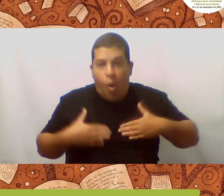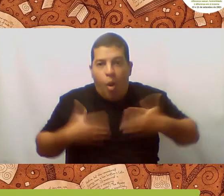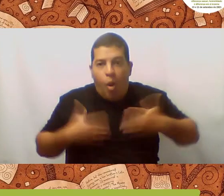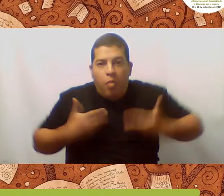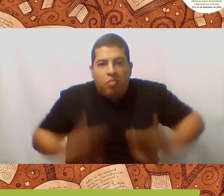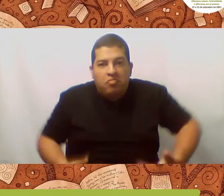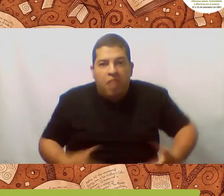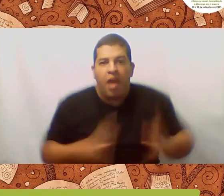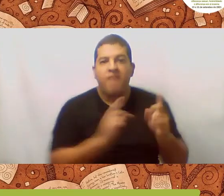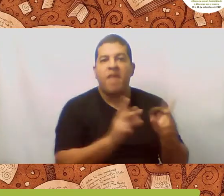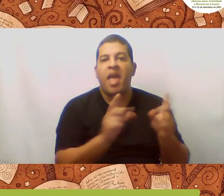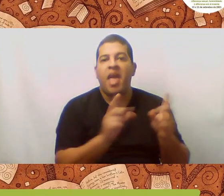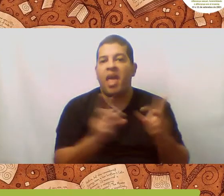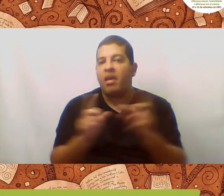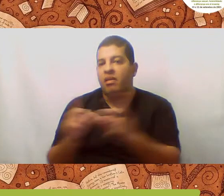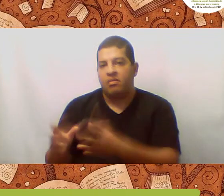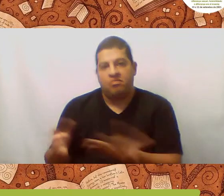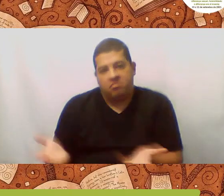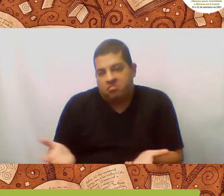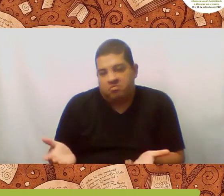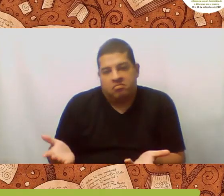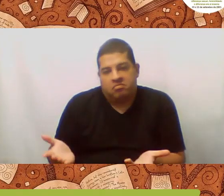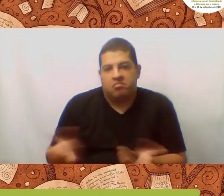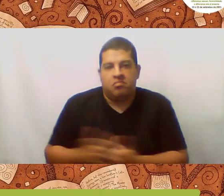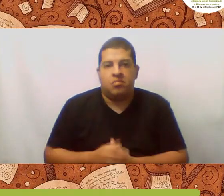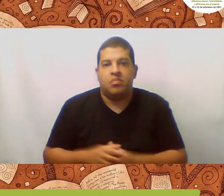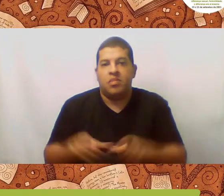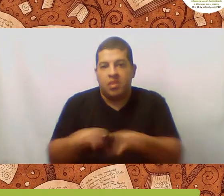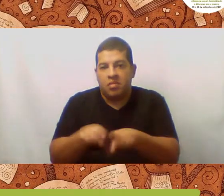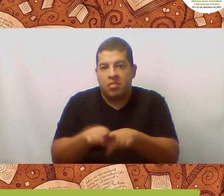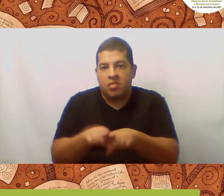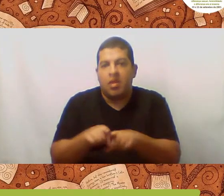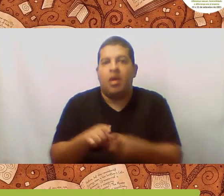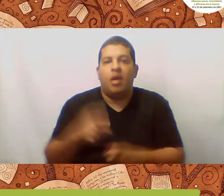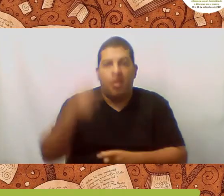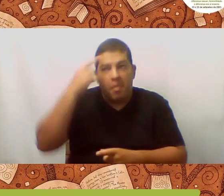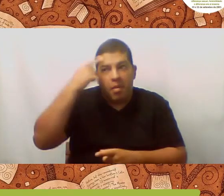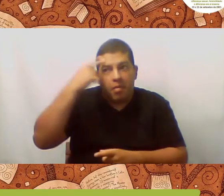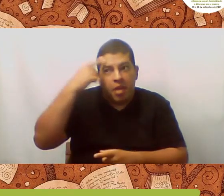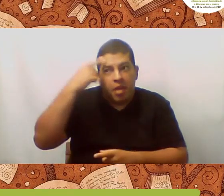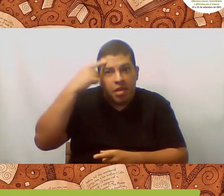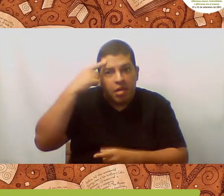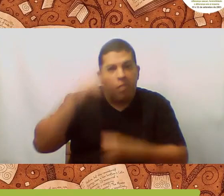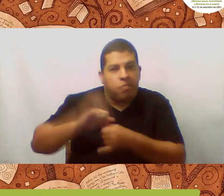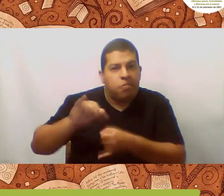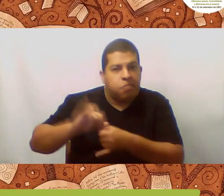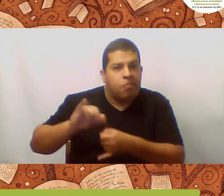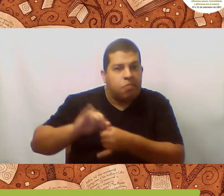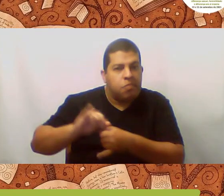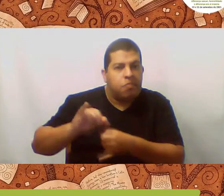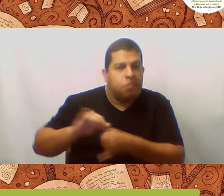maternidade, a figura da ninfomaníaca que queria gozar de uma maneira